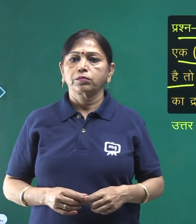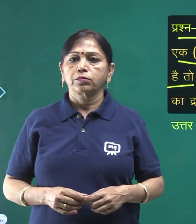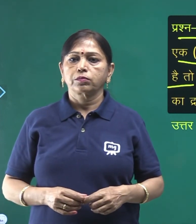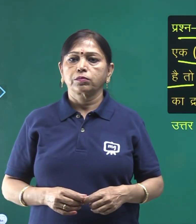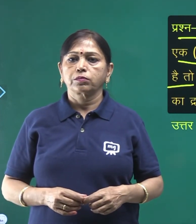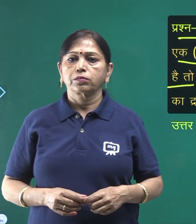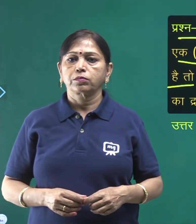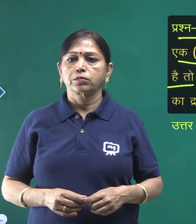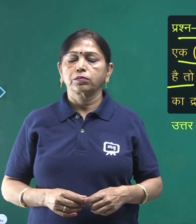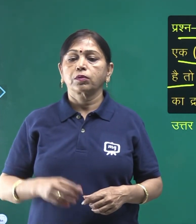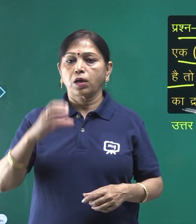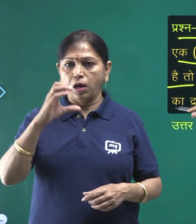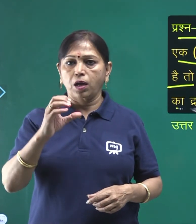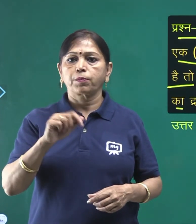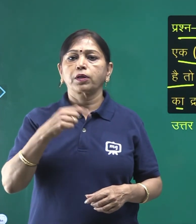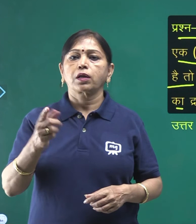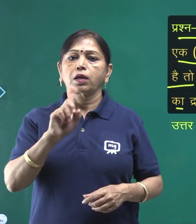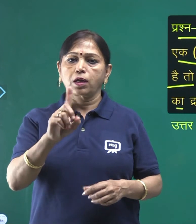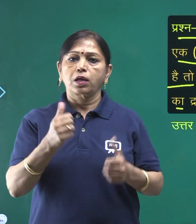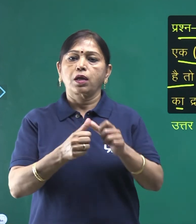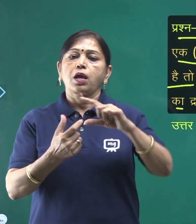कार्बन के 1 परमाणु का